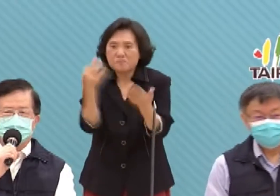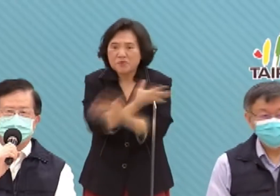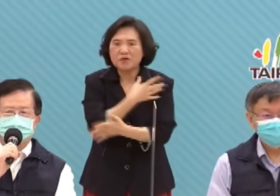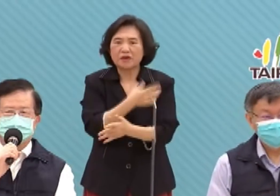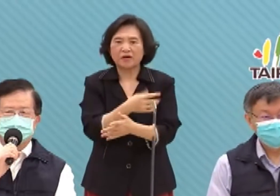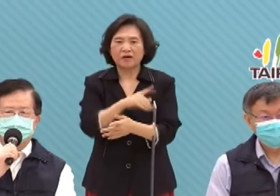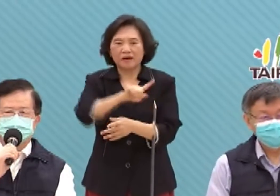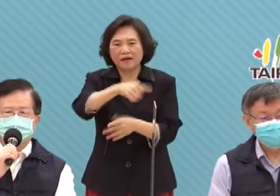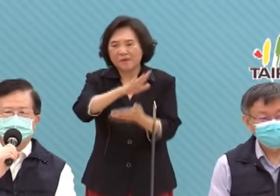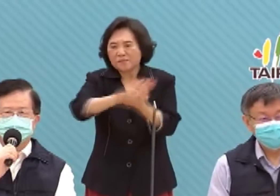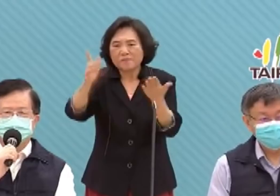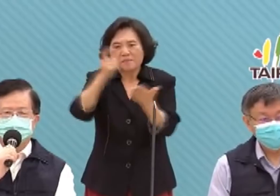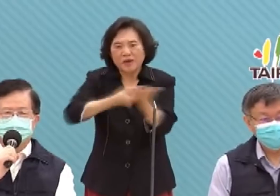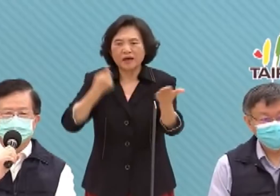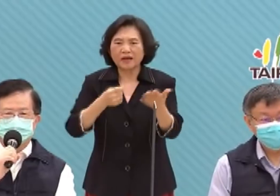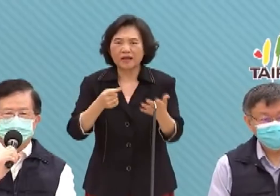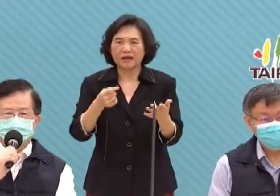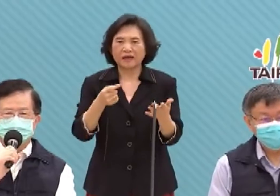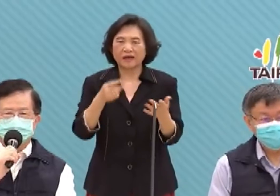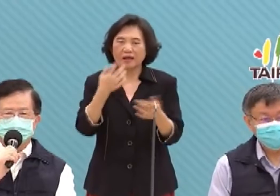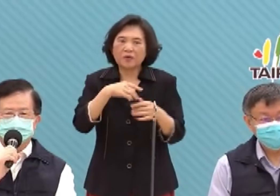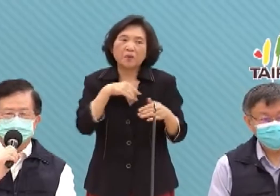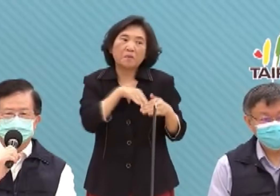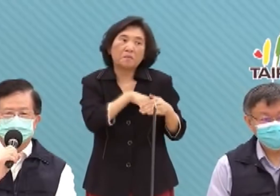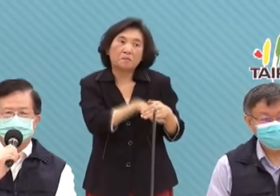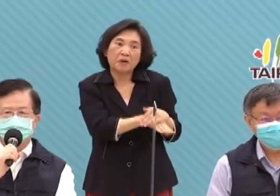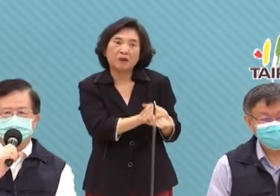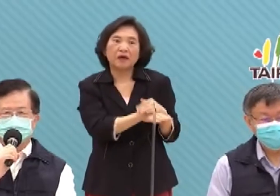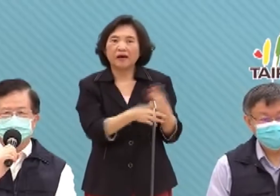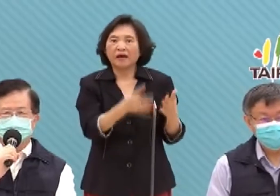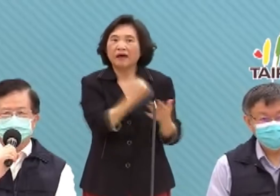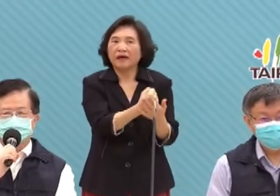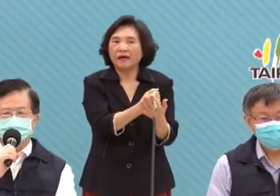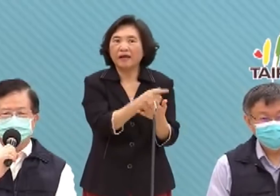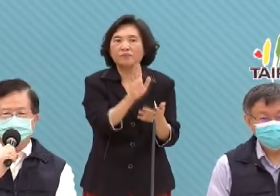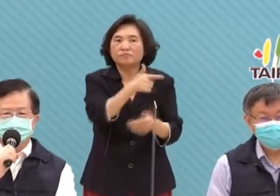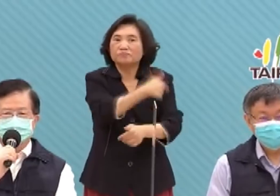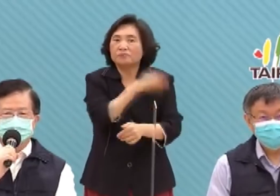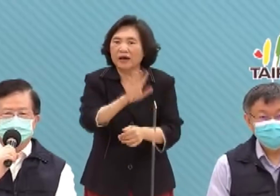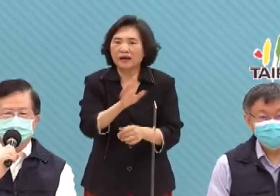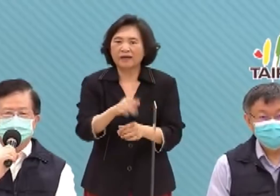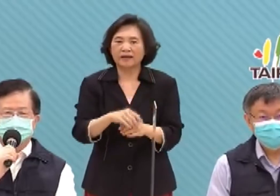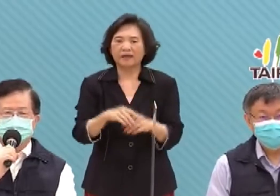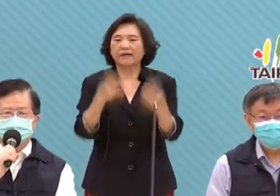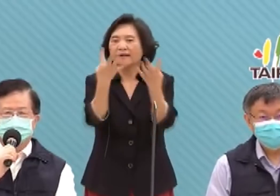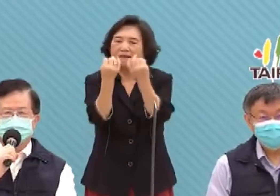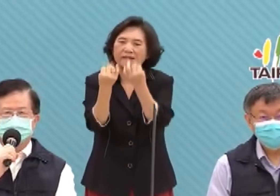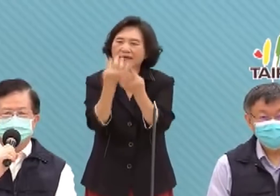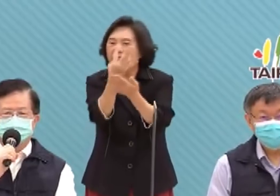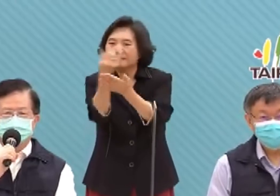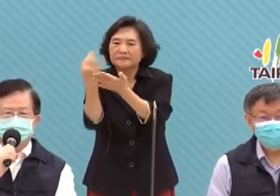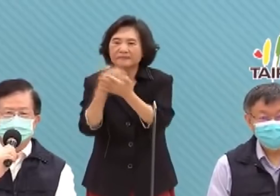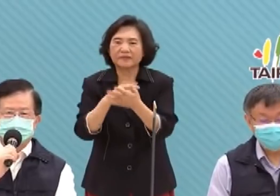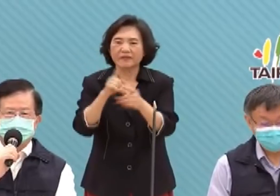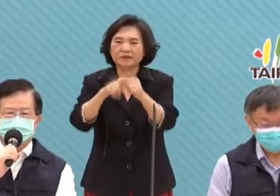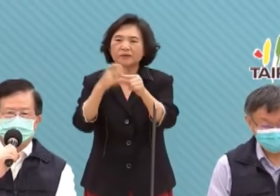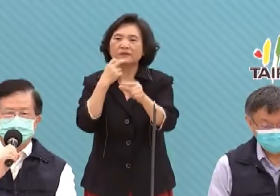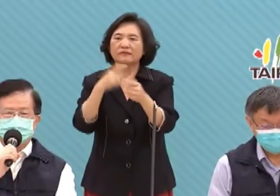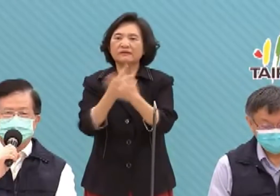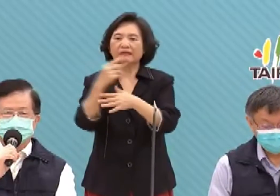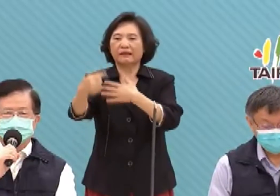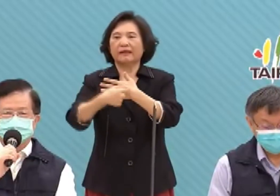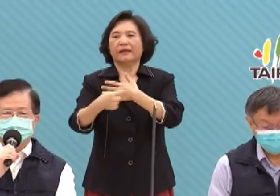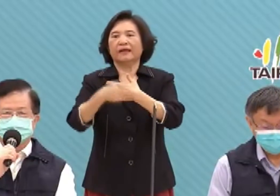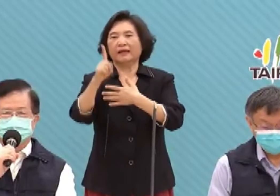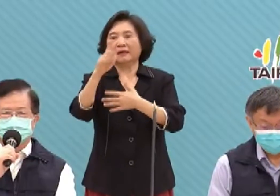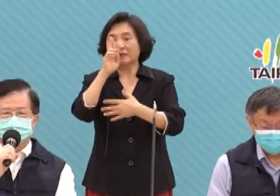都打完了，哦，不可能说有还有留的疫苗在那里，所以在数字的解读，哦，不要只看表